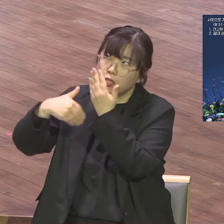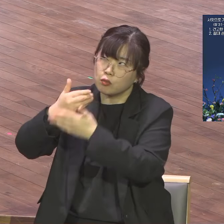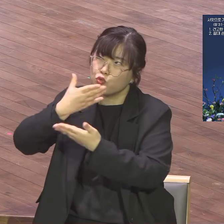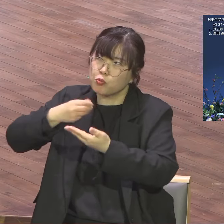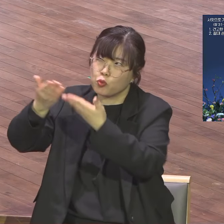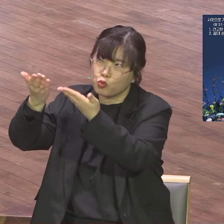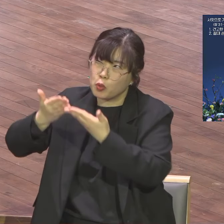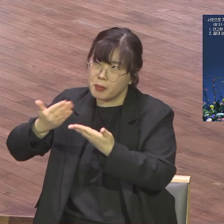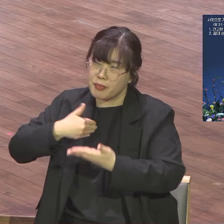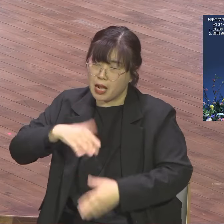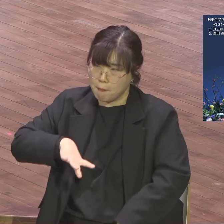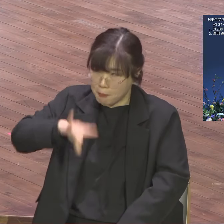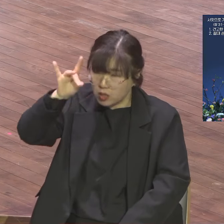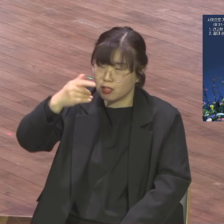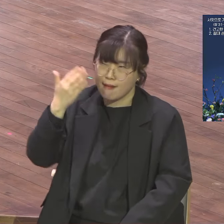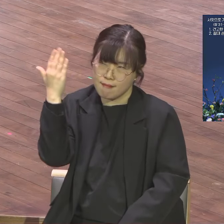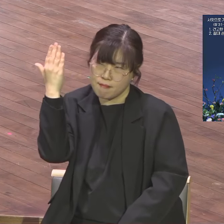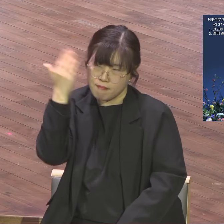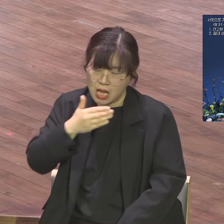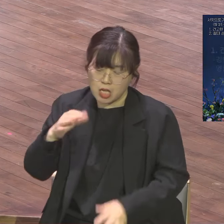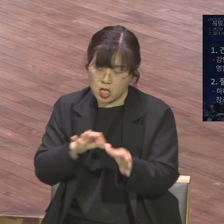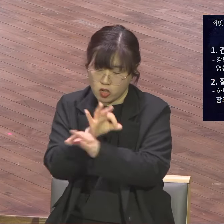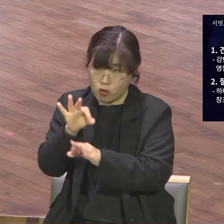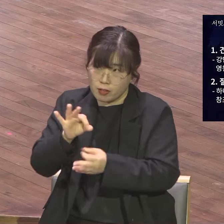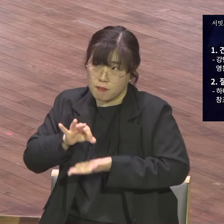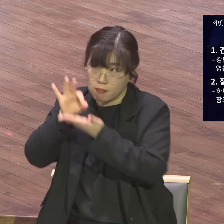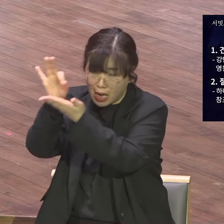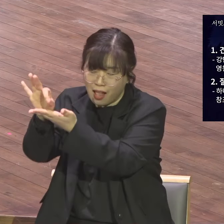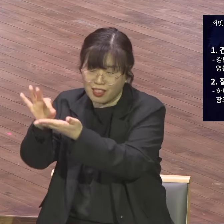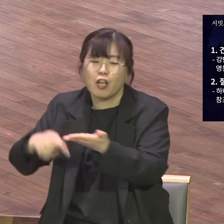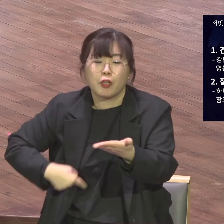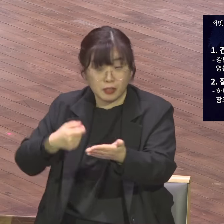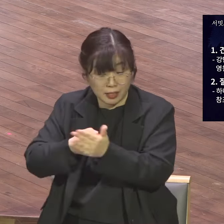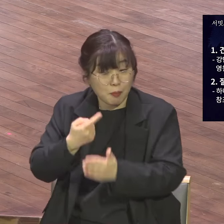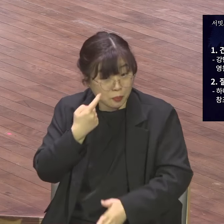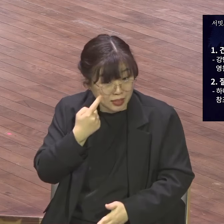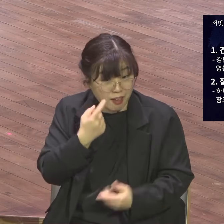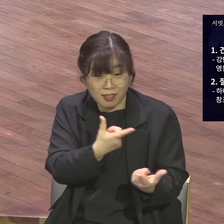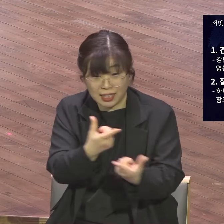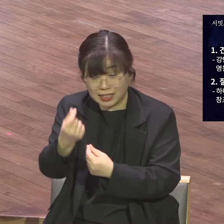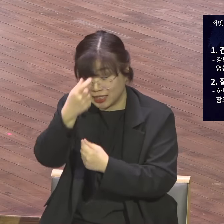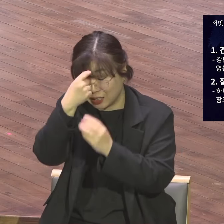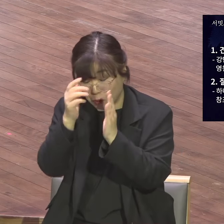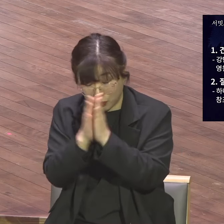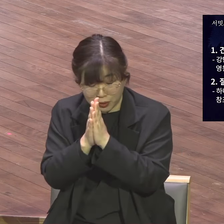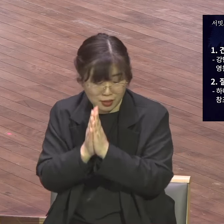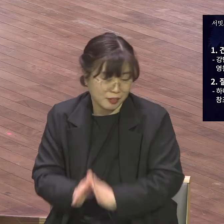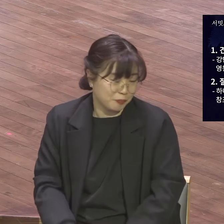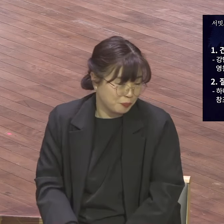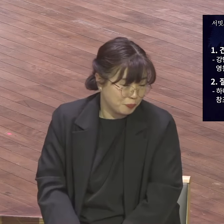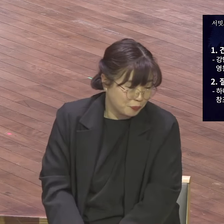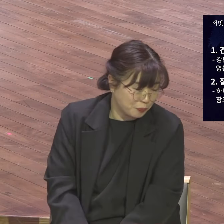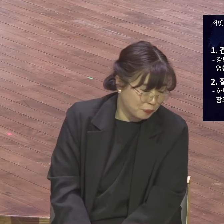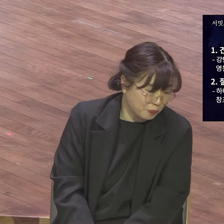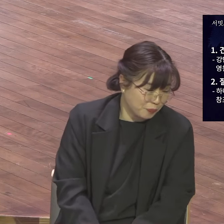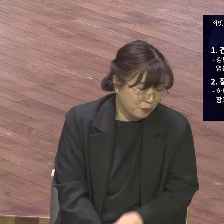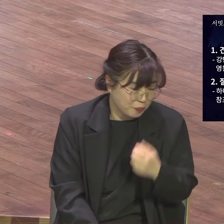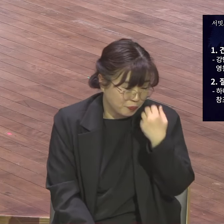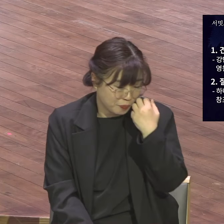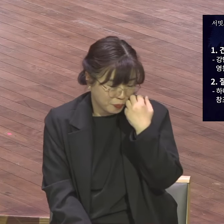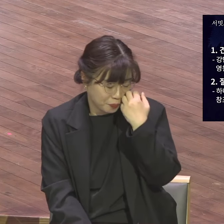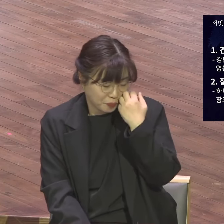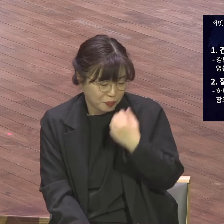주옵소서. 주여 하며 기도하겠습니다. 주여 사랑의 소리 아버지 하나님 내가